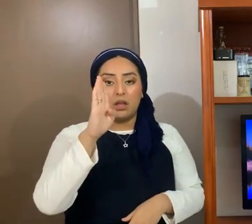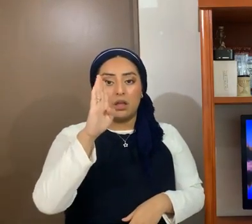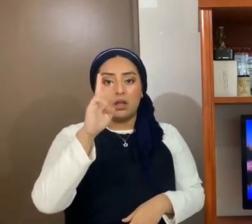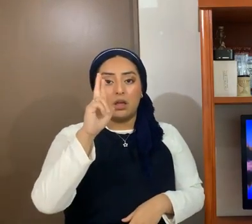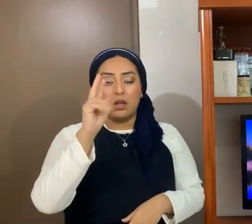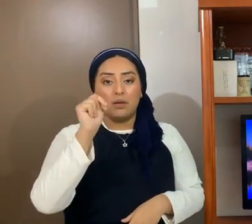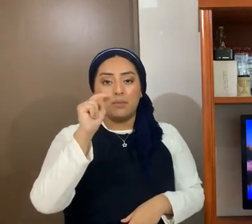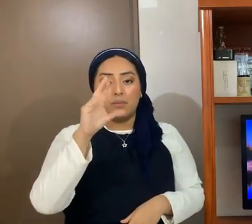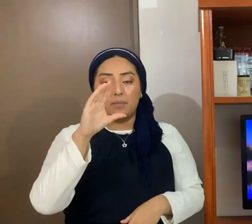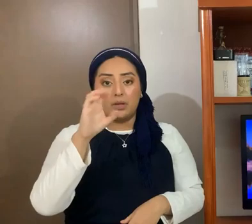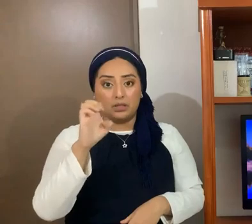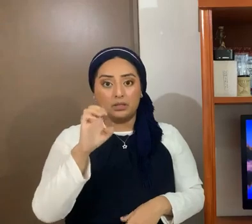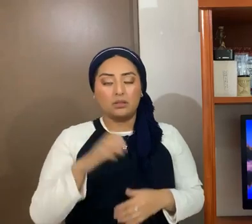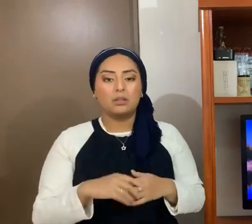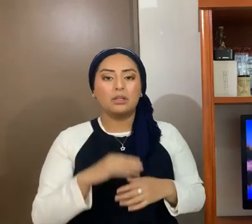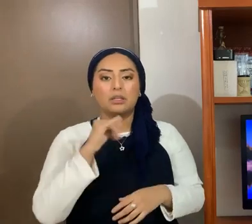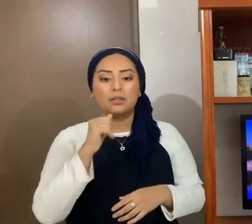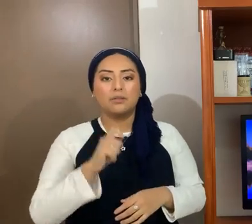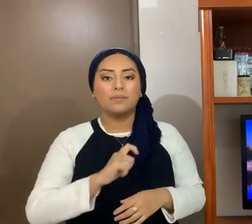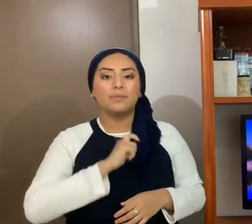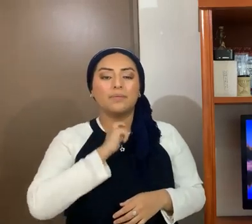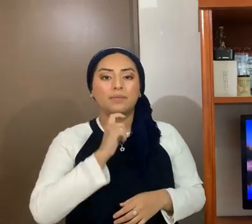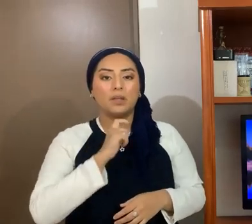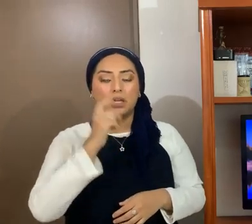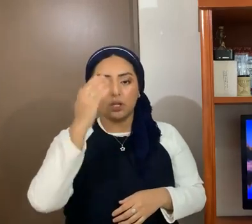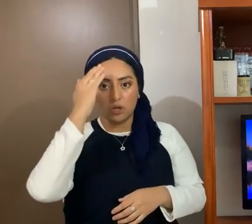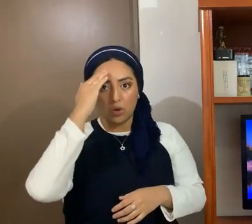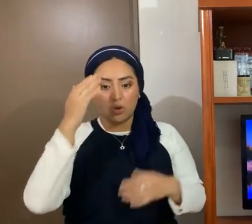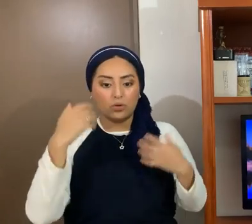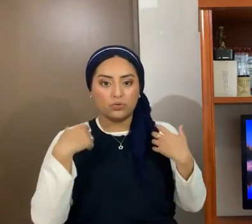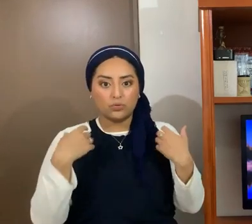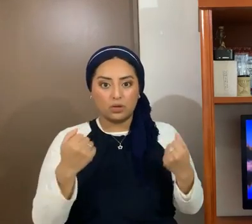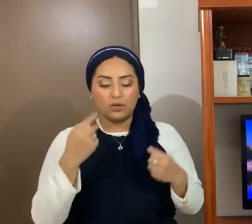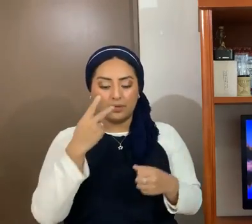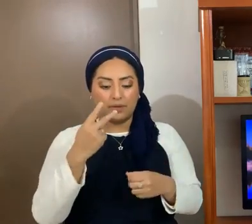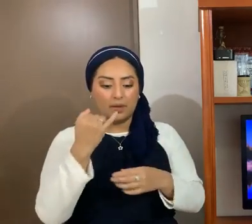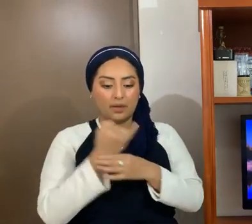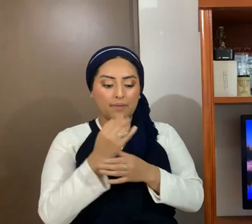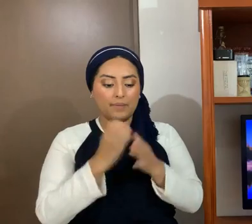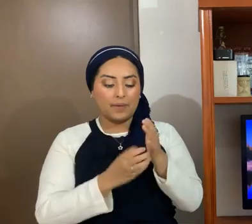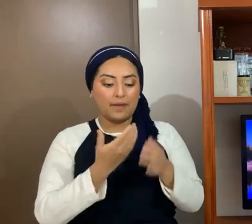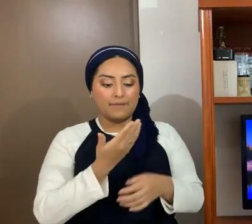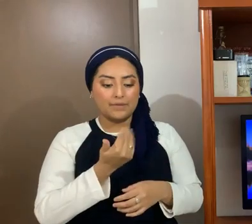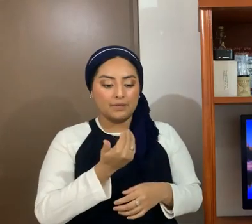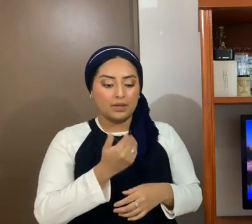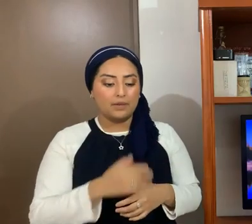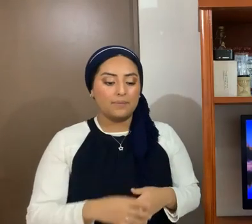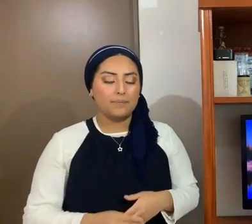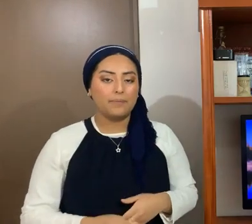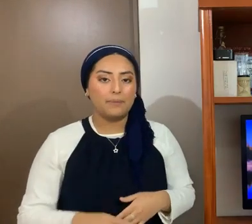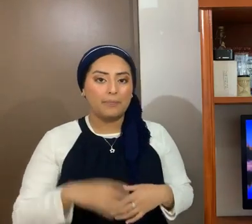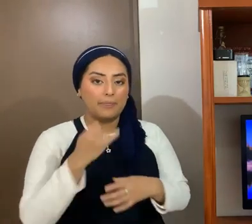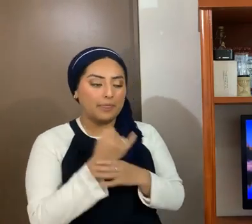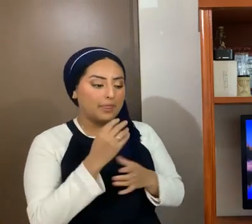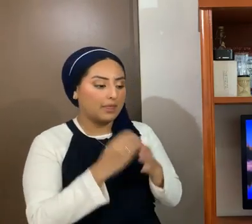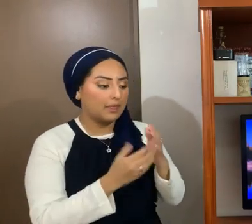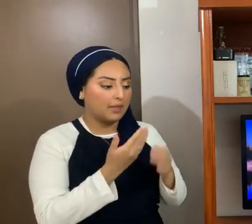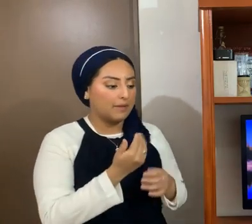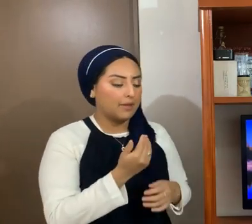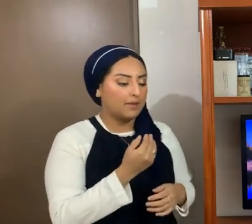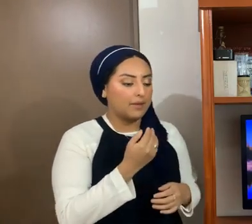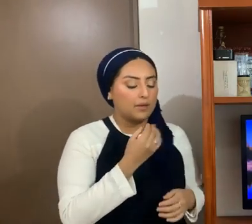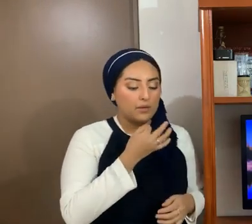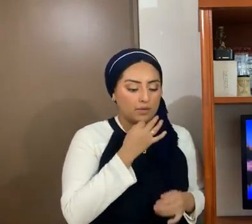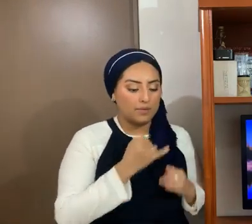Ajim, es un metal conocido por su fortaleza. Vamos a Jeremías 15. Jeremías 15, ya